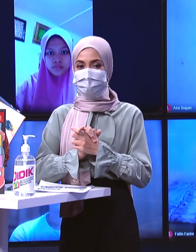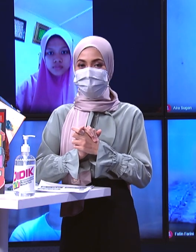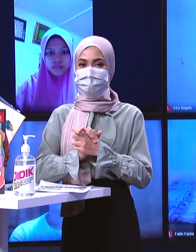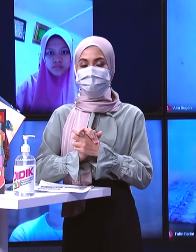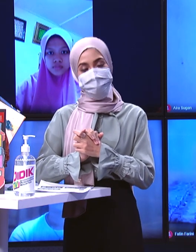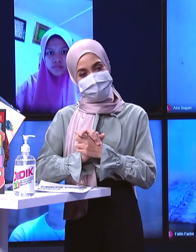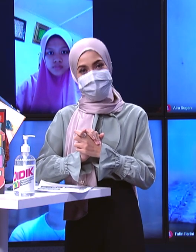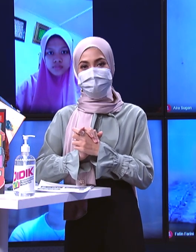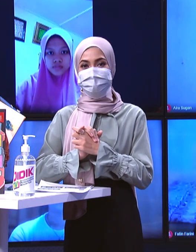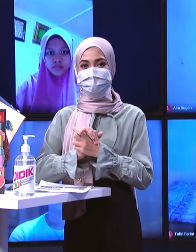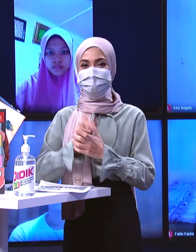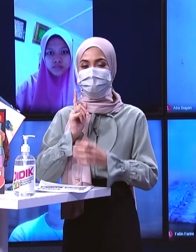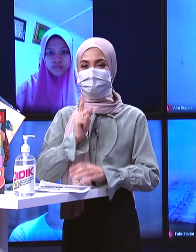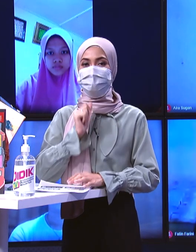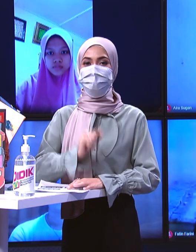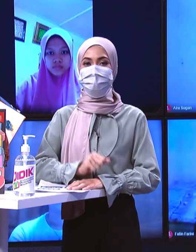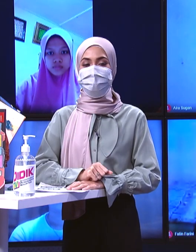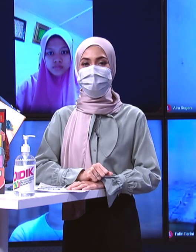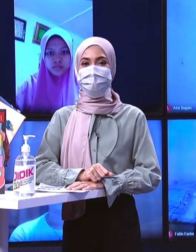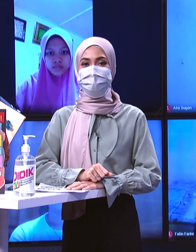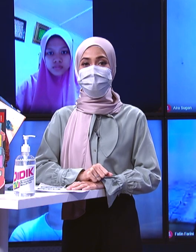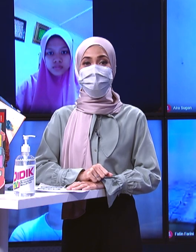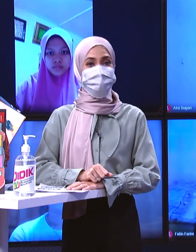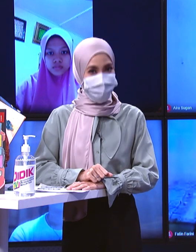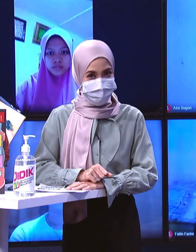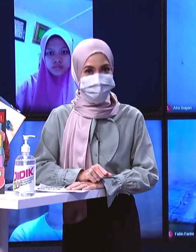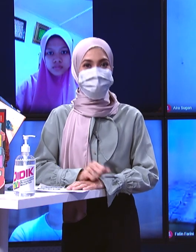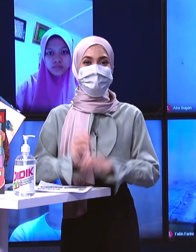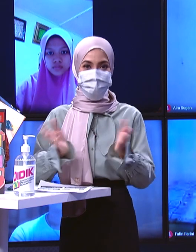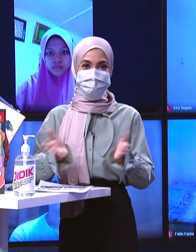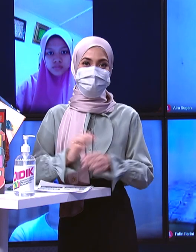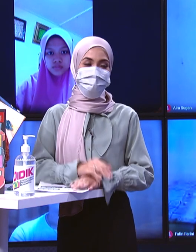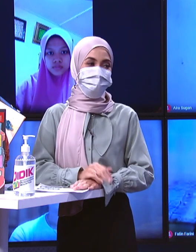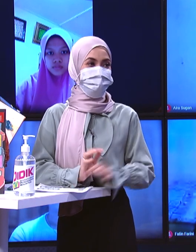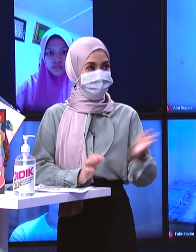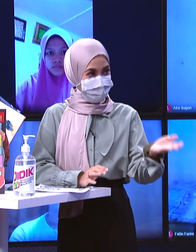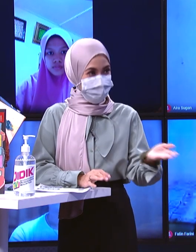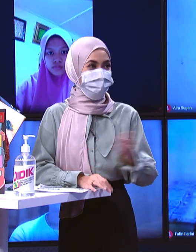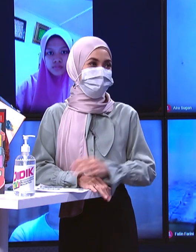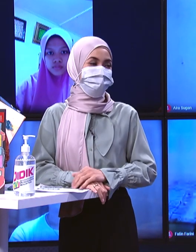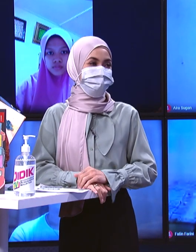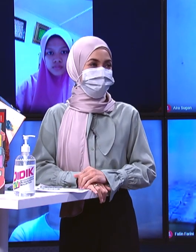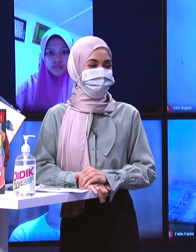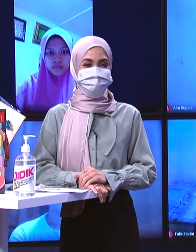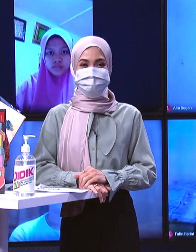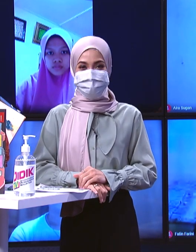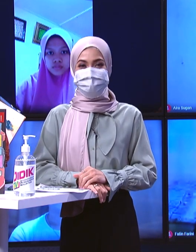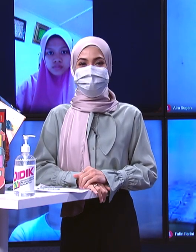dari cm cadinar jadi kita teruskan dengan sesi pembelajaran kita jam kita mulai silakan cek Lina Terima kasih